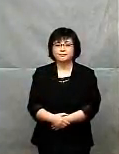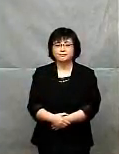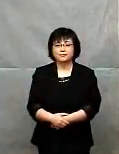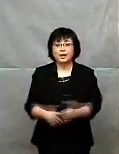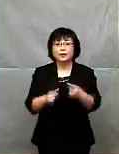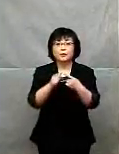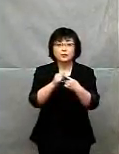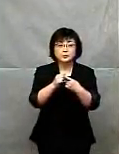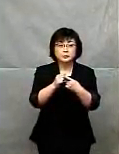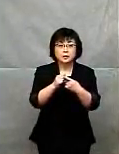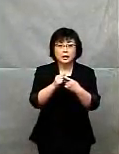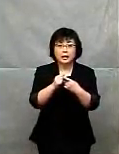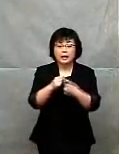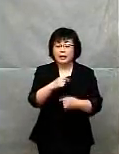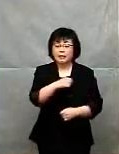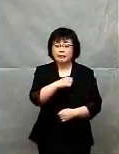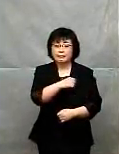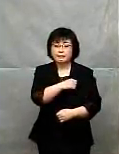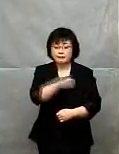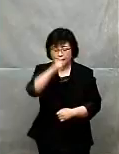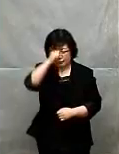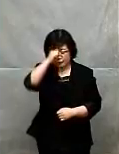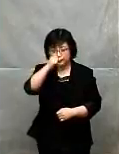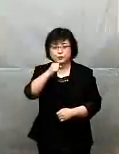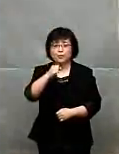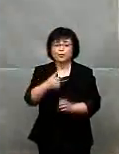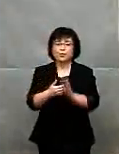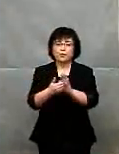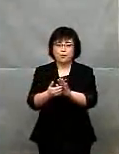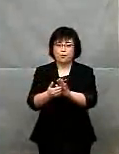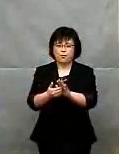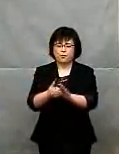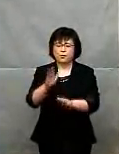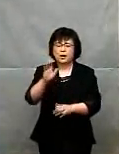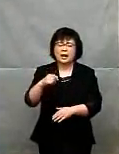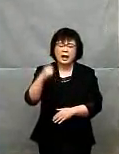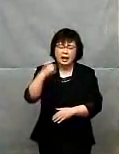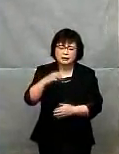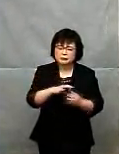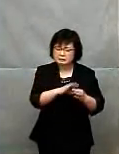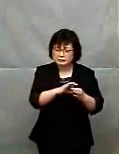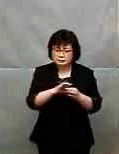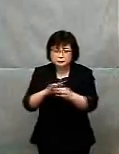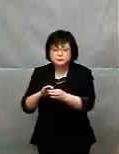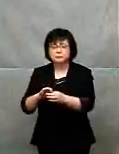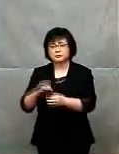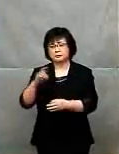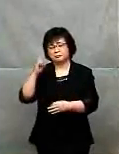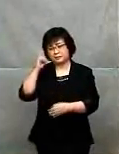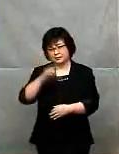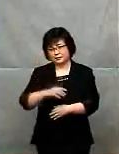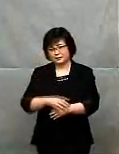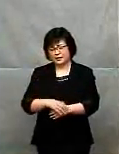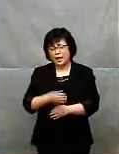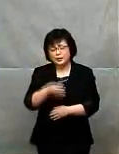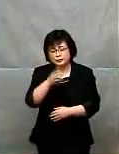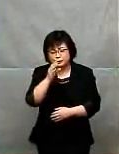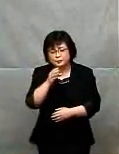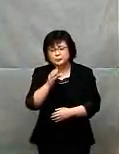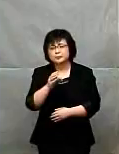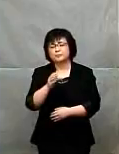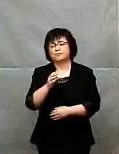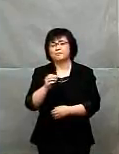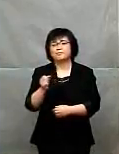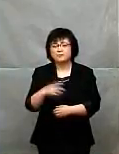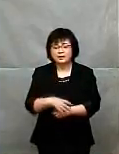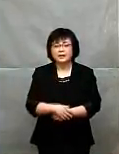つには熱中症の予防です。これからも暑い日が多くなりますので、水分をこまめに補給